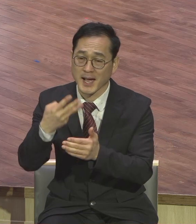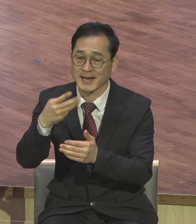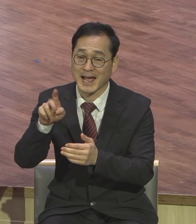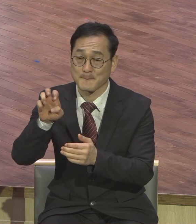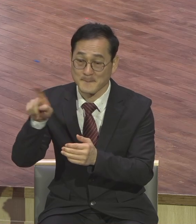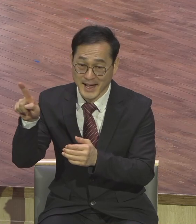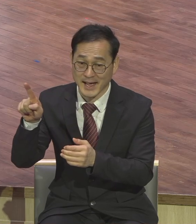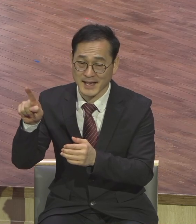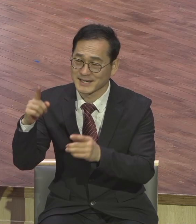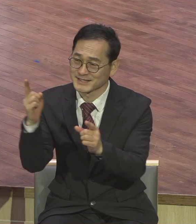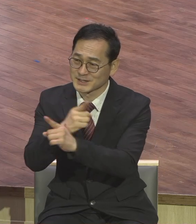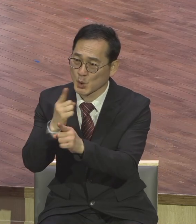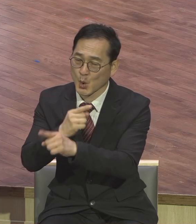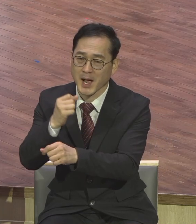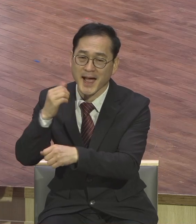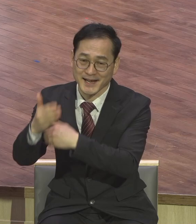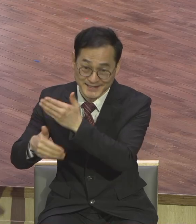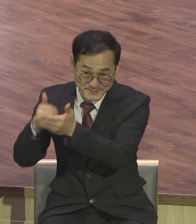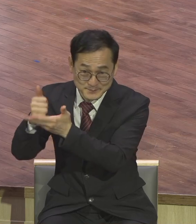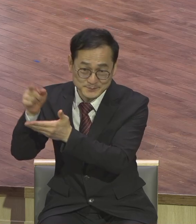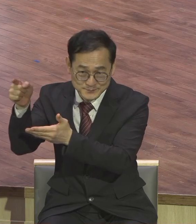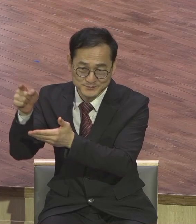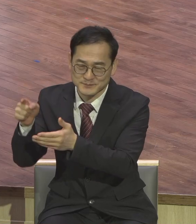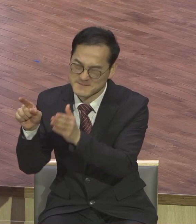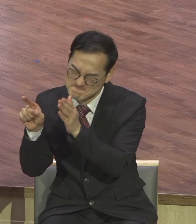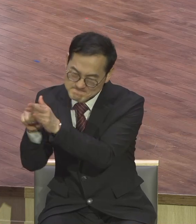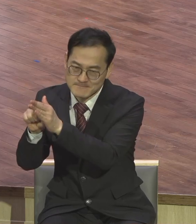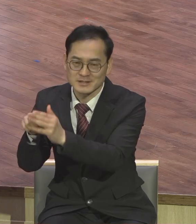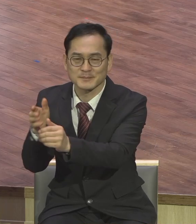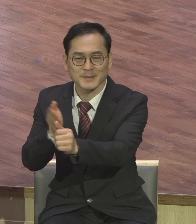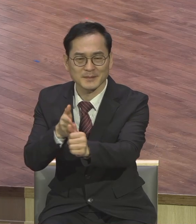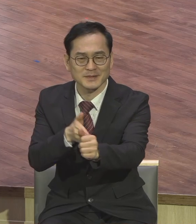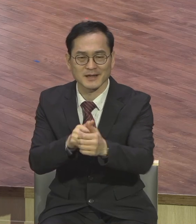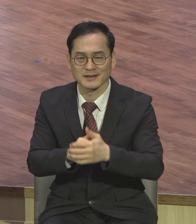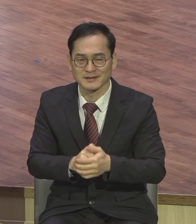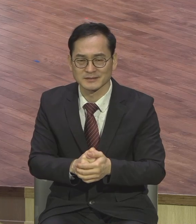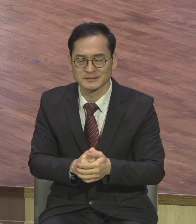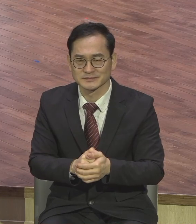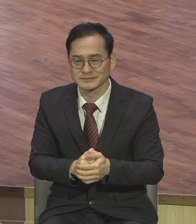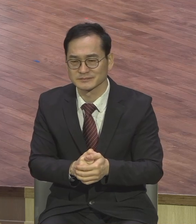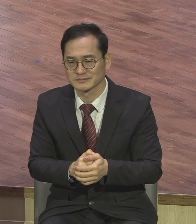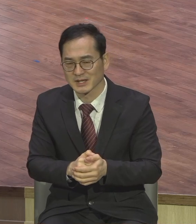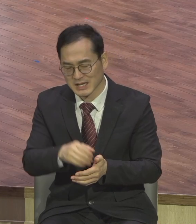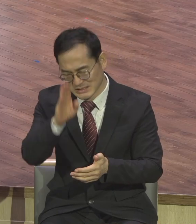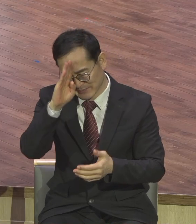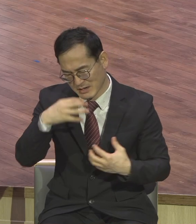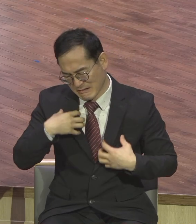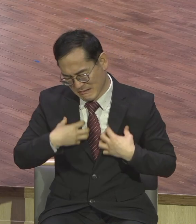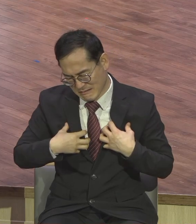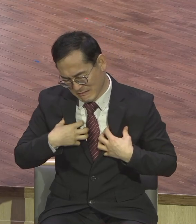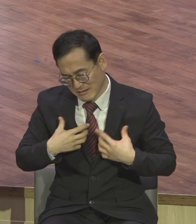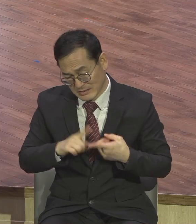하나님을 신뢰하시기 바랍니다. 모든 질병 멍에 벗어내리세요.